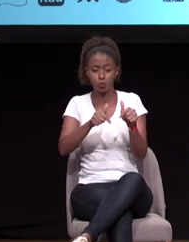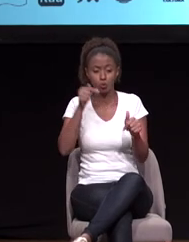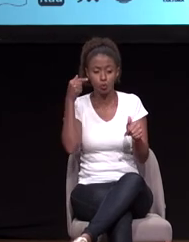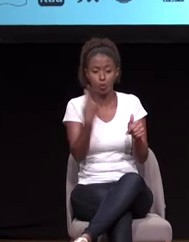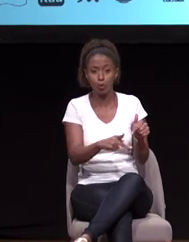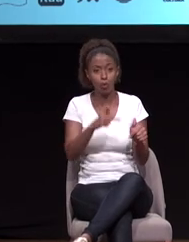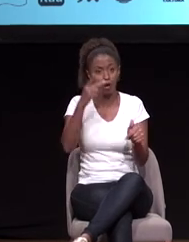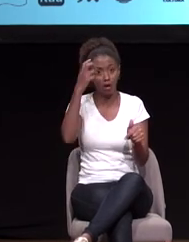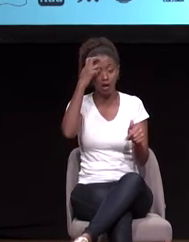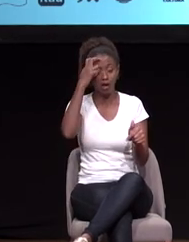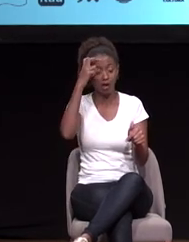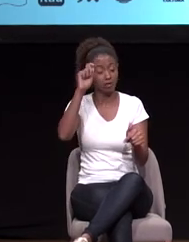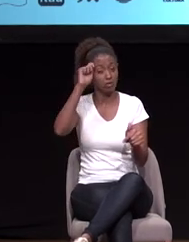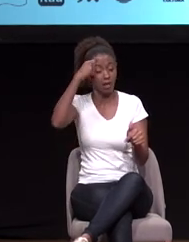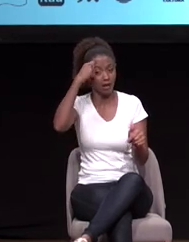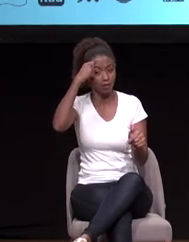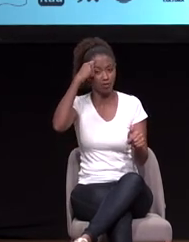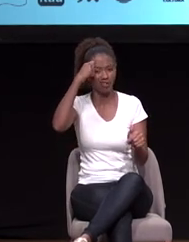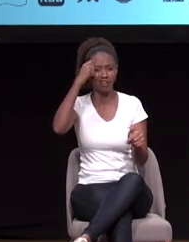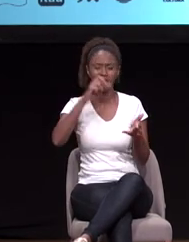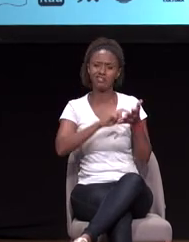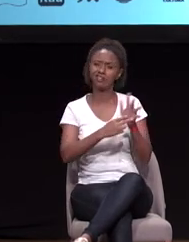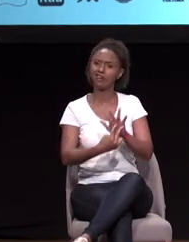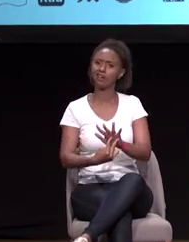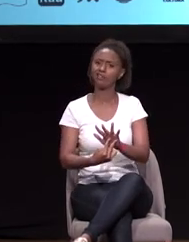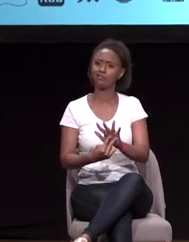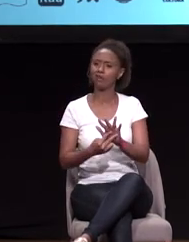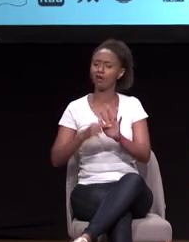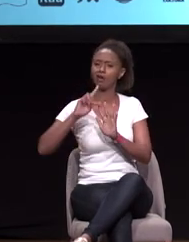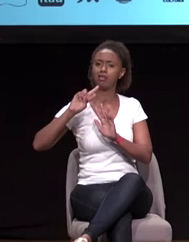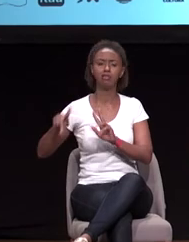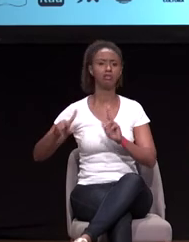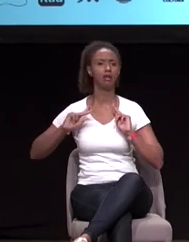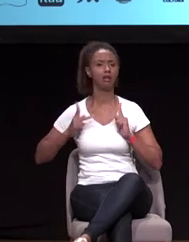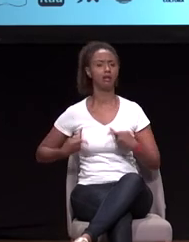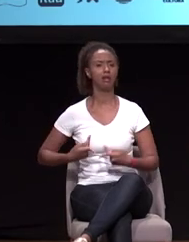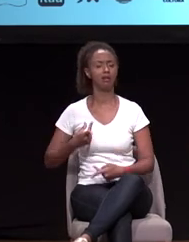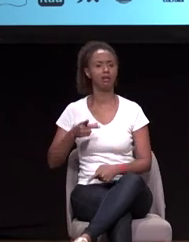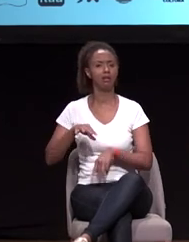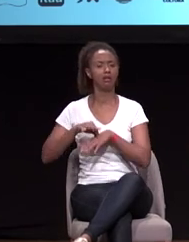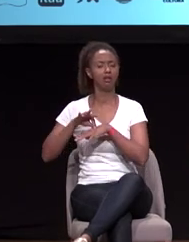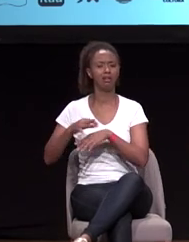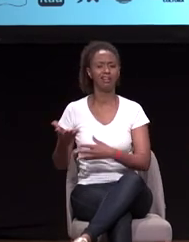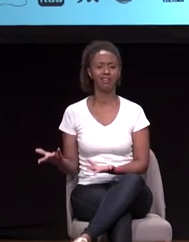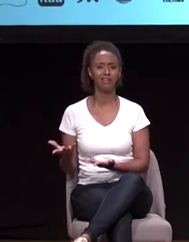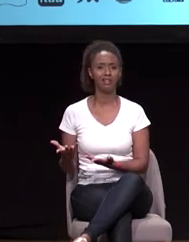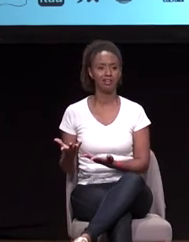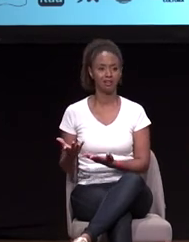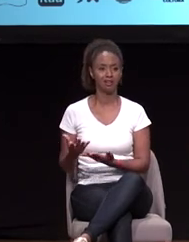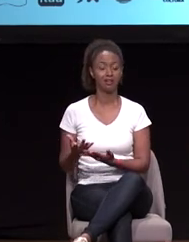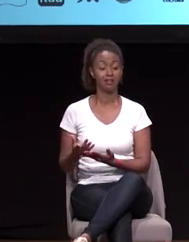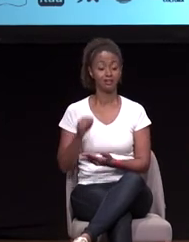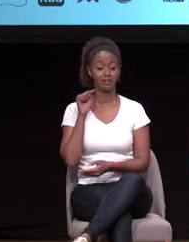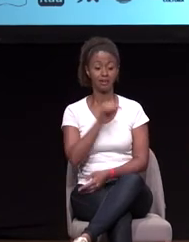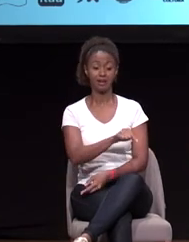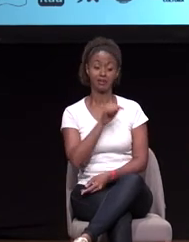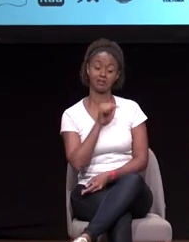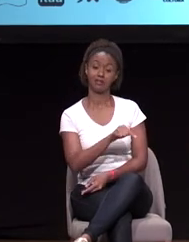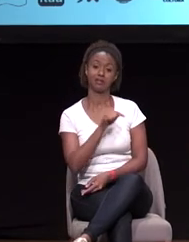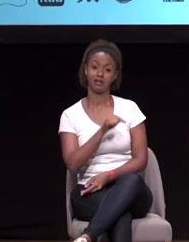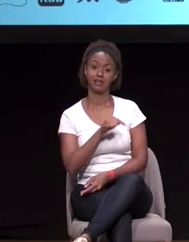como algo não humano como algo digno humano né e aí a gente vê essa idéia ainda